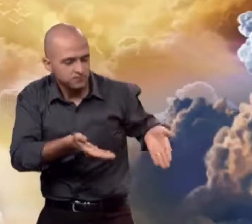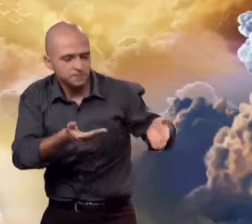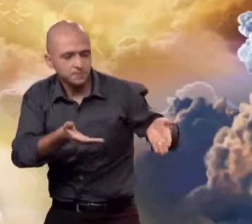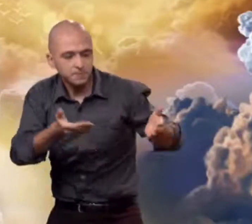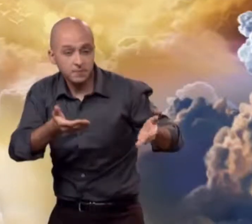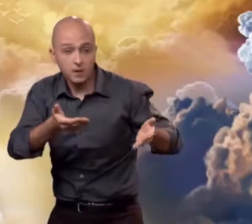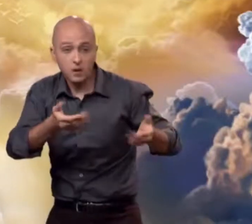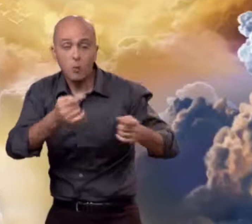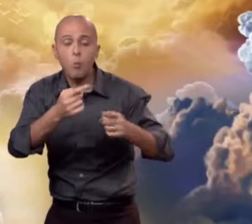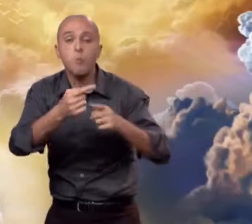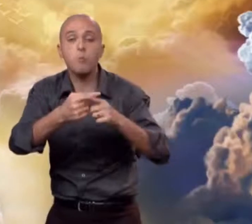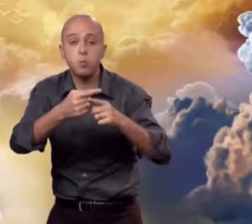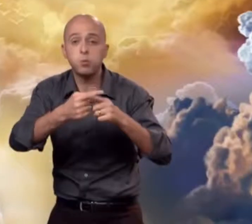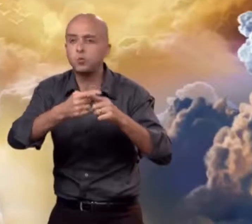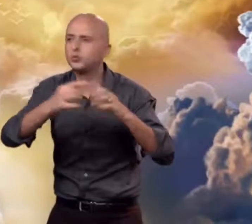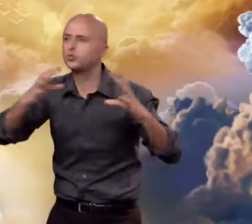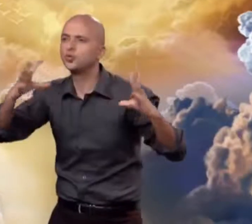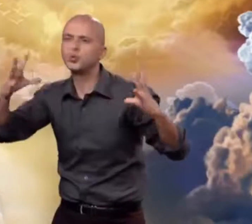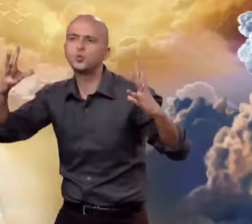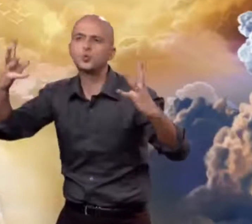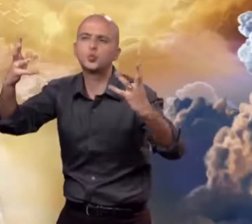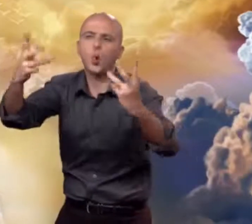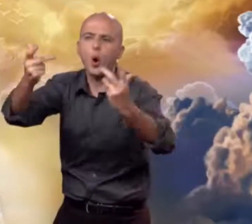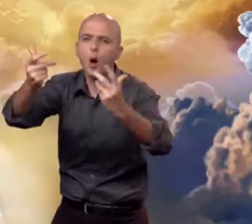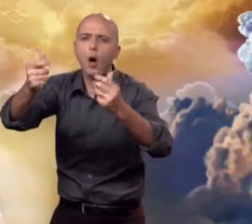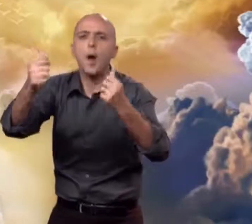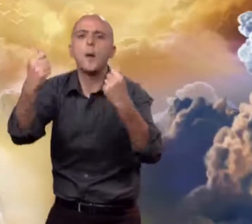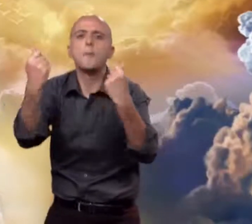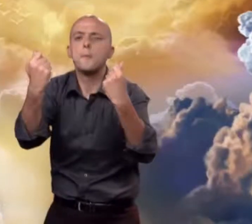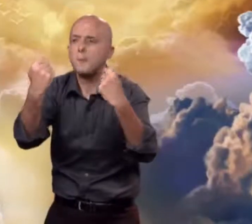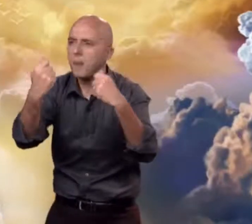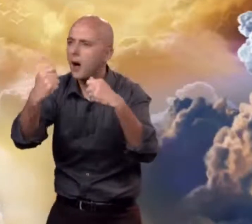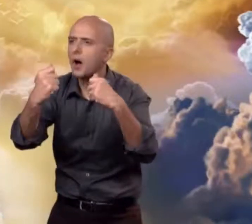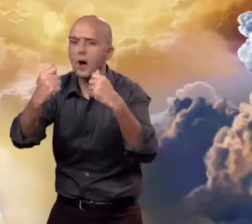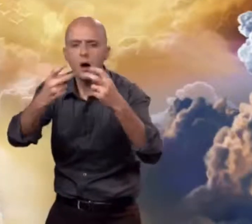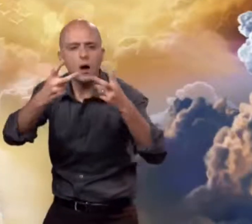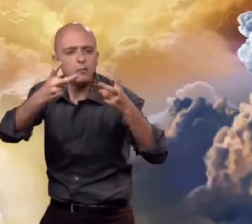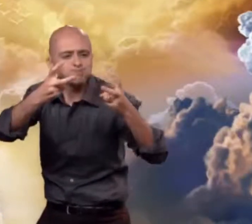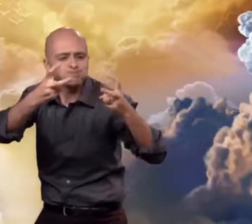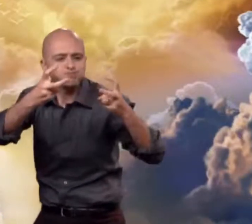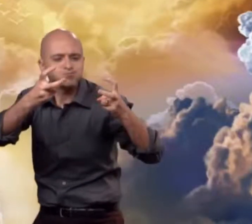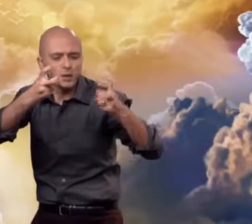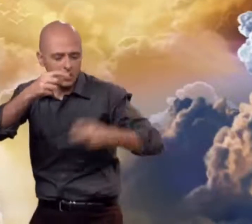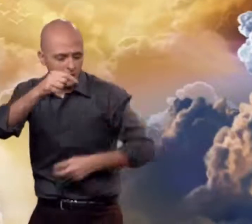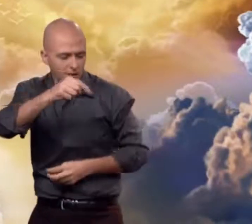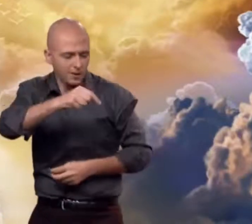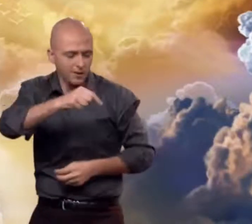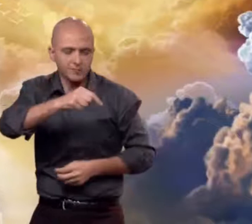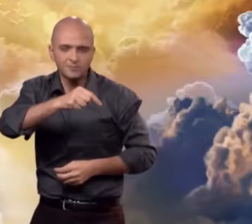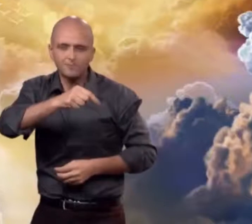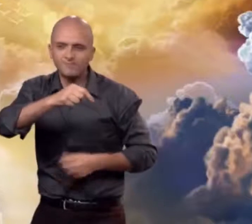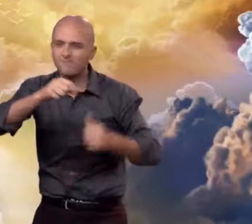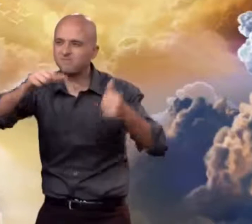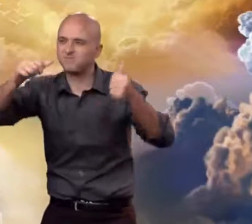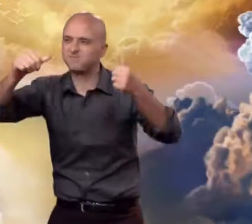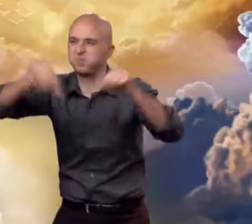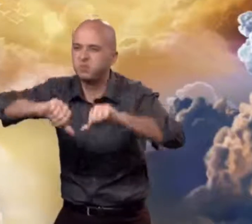sofrer o castigo por ele. Quando foi anunciado que, juntamente com todos os simpatizantes de Satanás, ele deveria